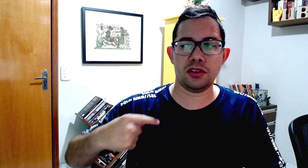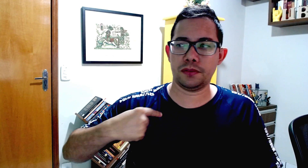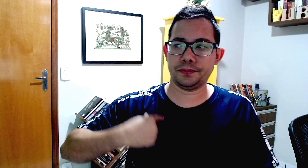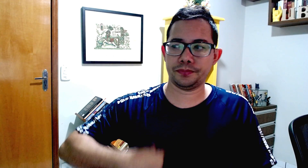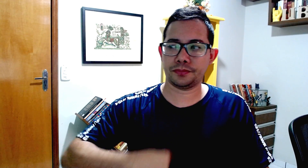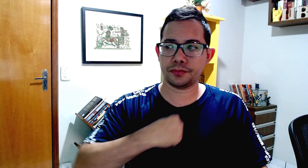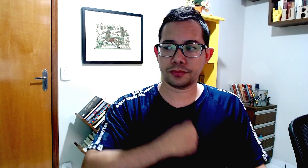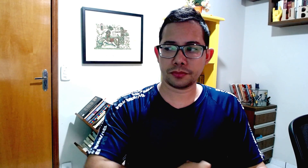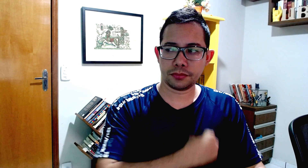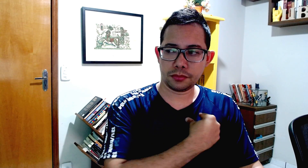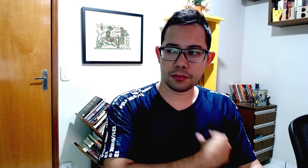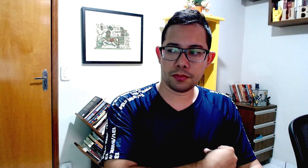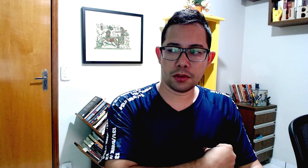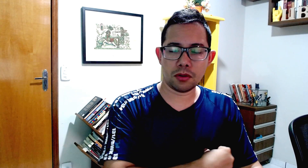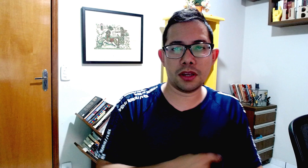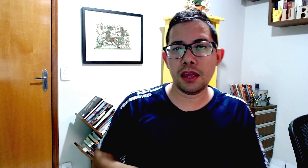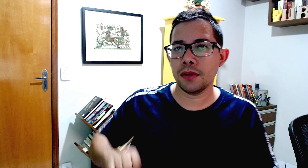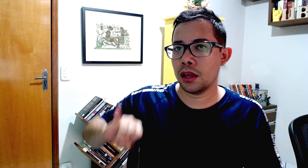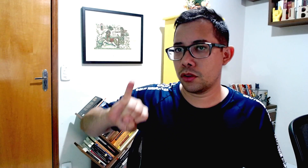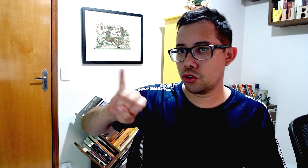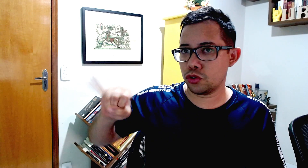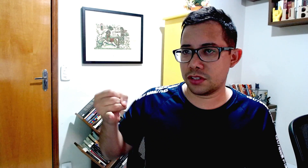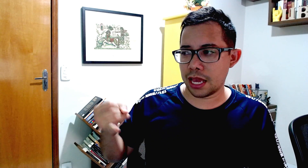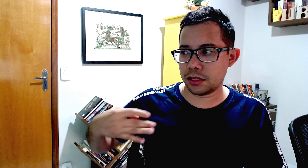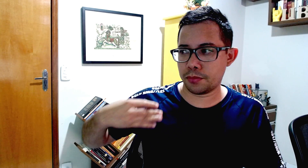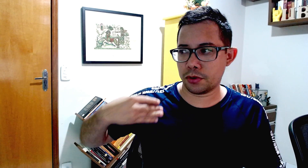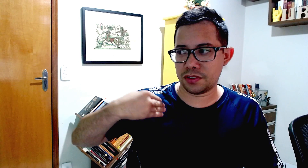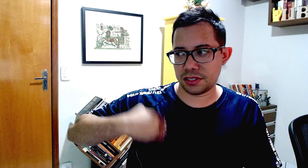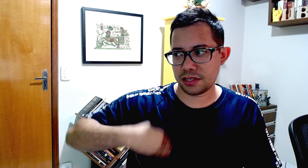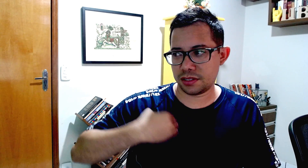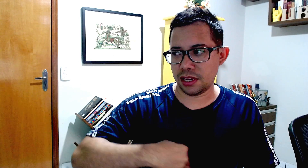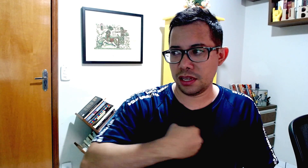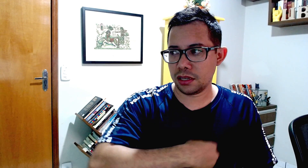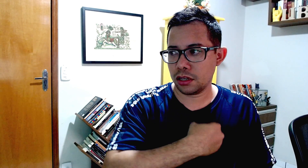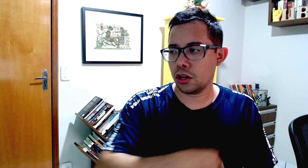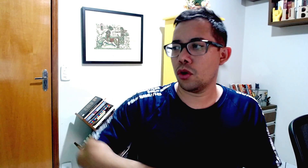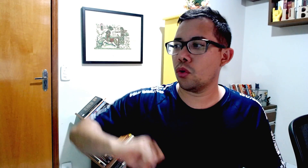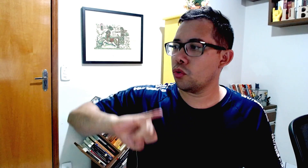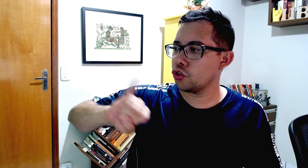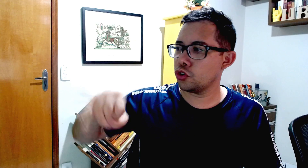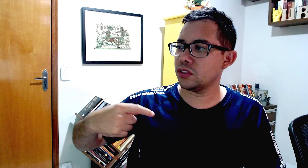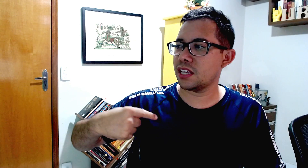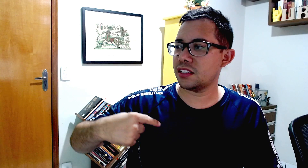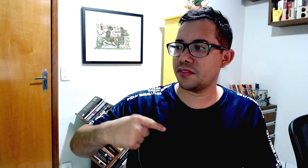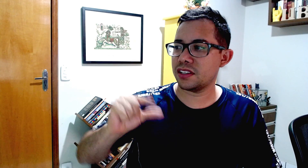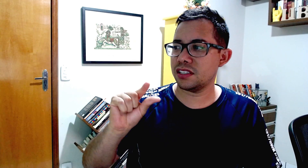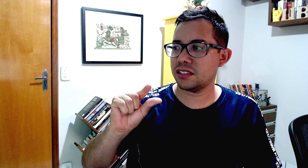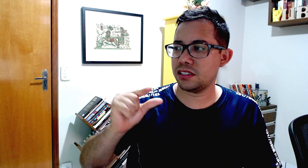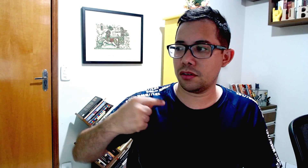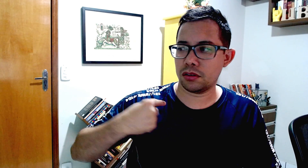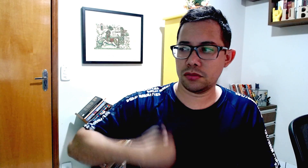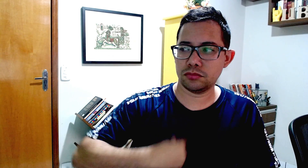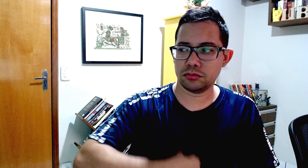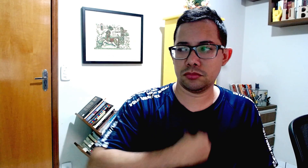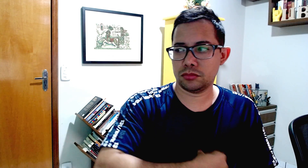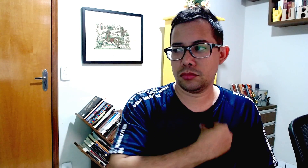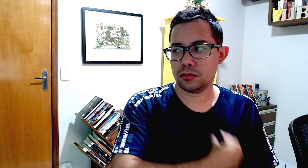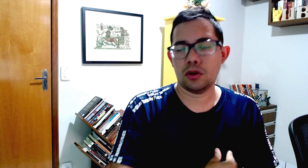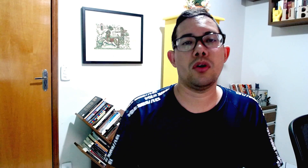ó. Ok? Então, José, você pode fazer assim. Ou José, você fazer assim, ó.